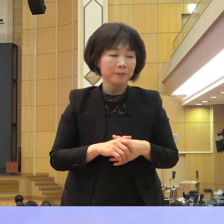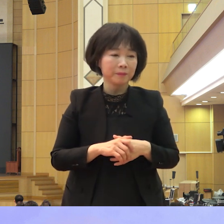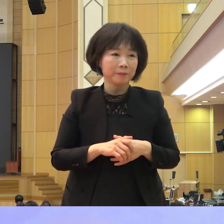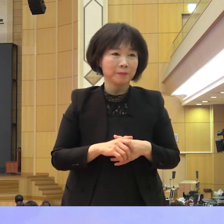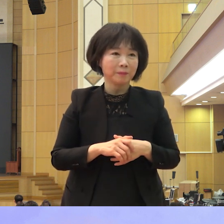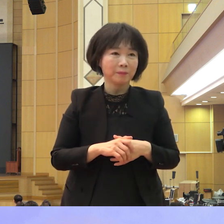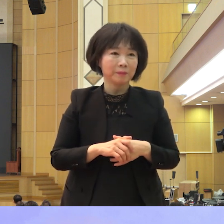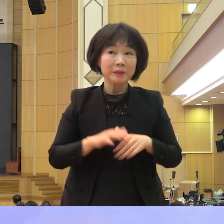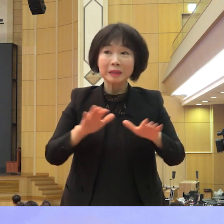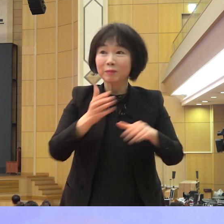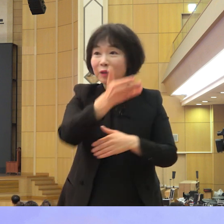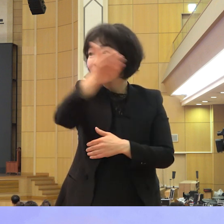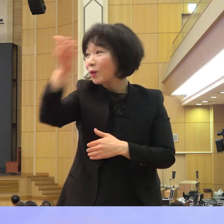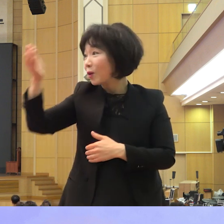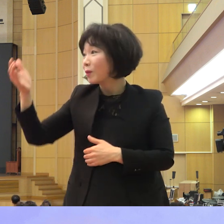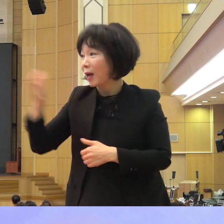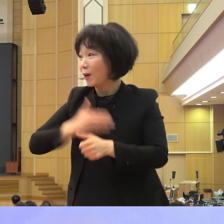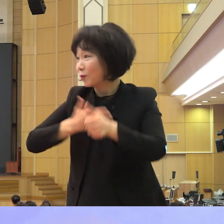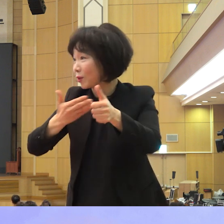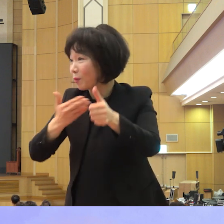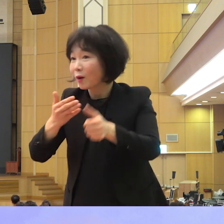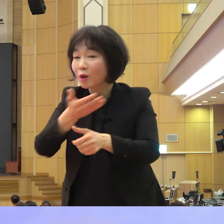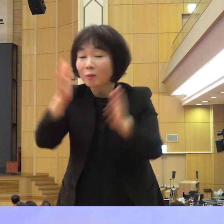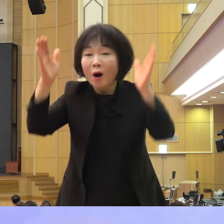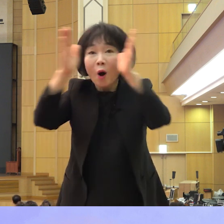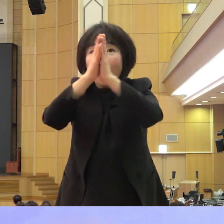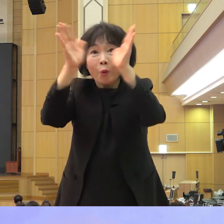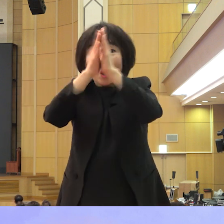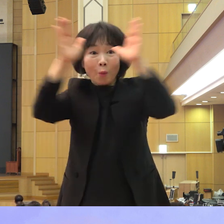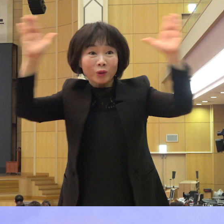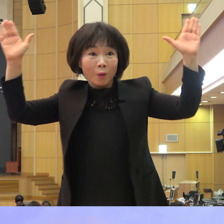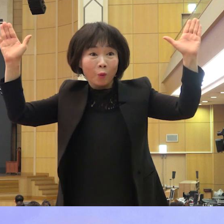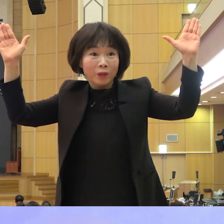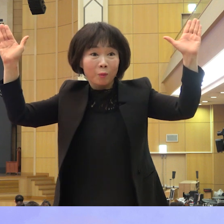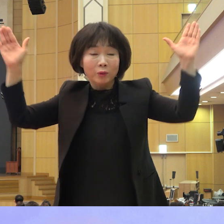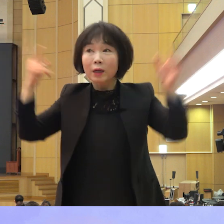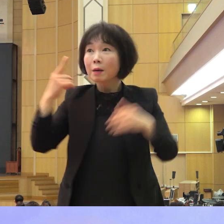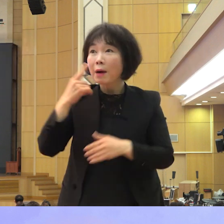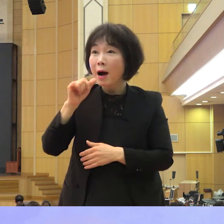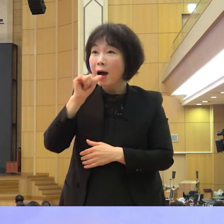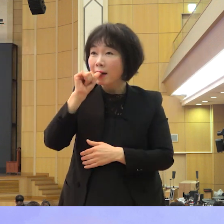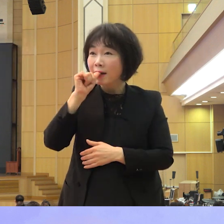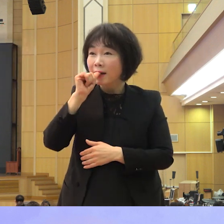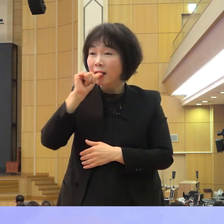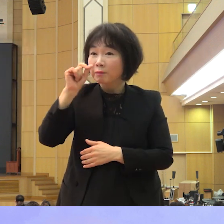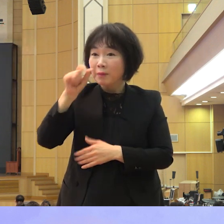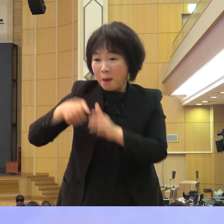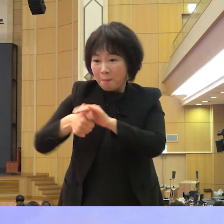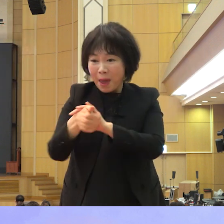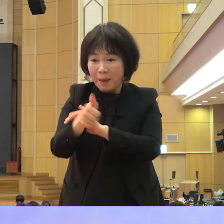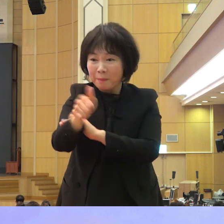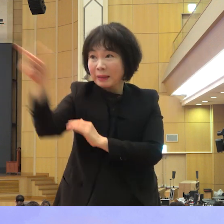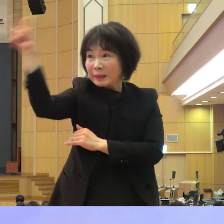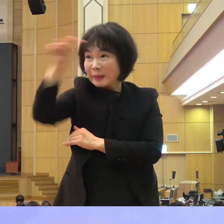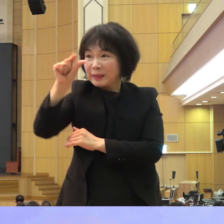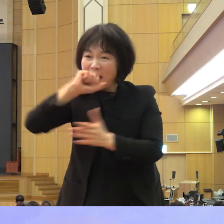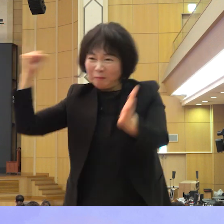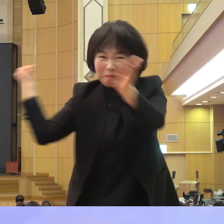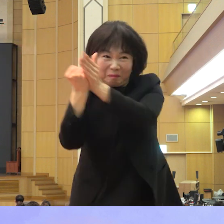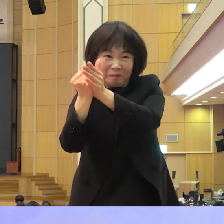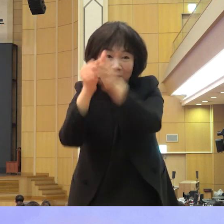조금 전에 여러분이 말했듯이 모세의 장대의 노뱀 사건만이 아니라 모세가